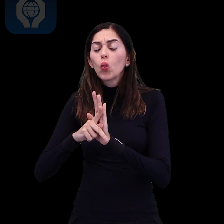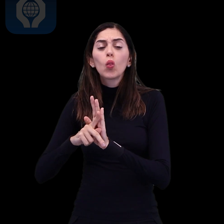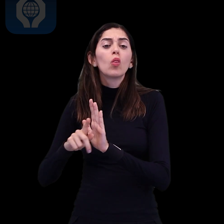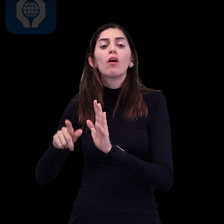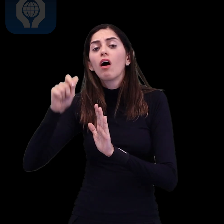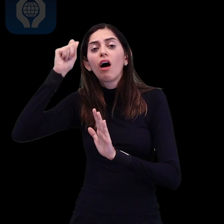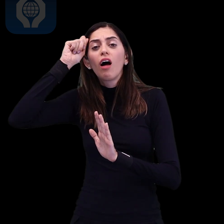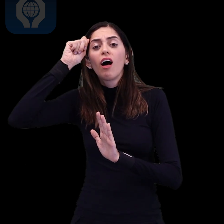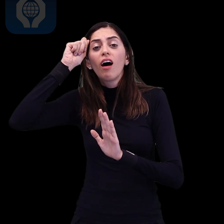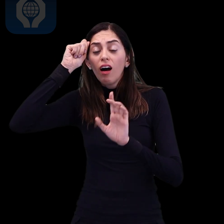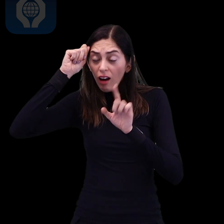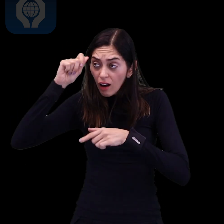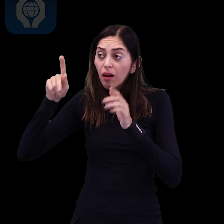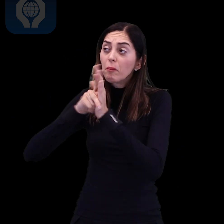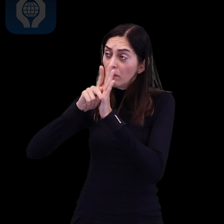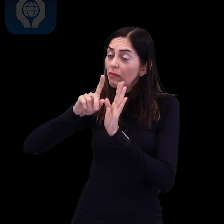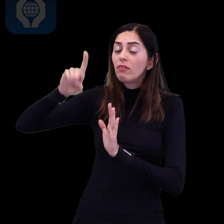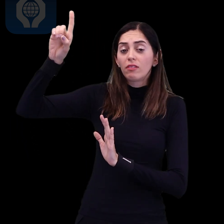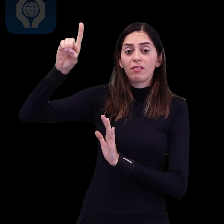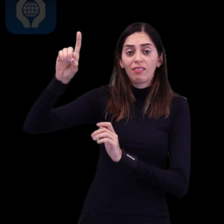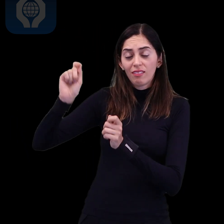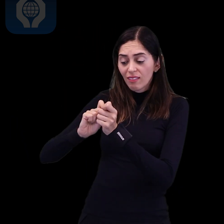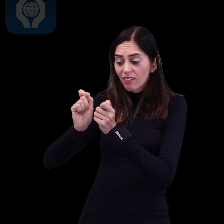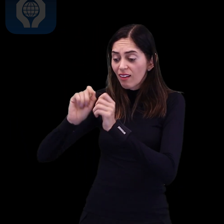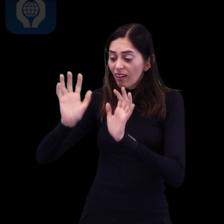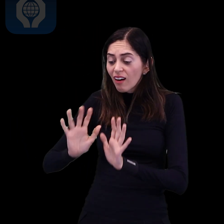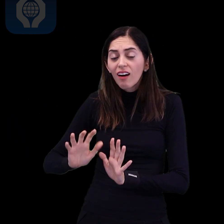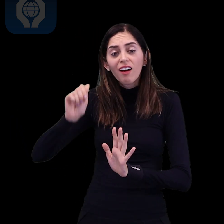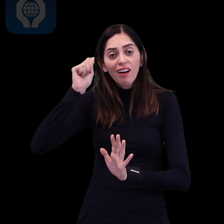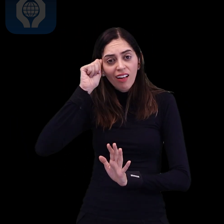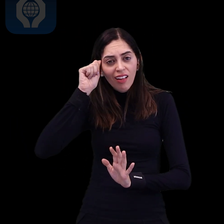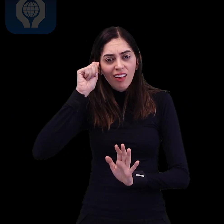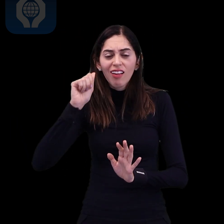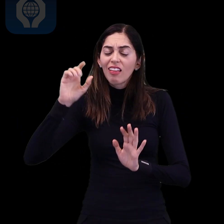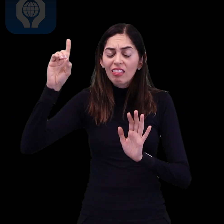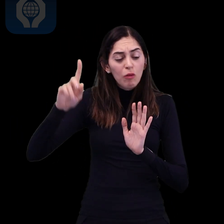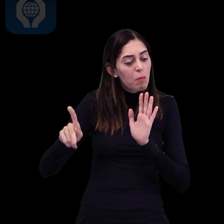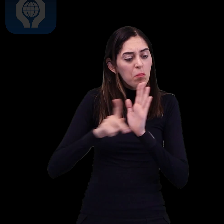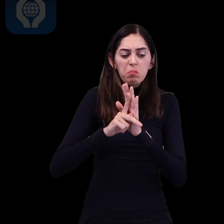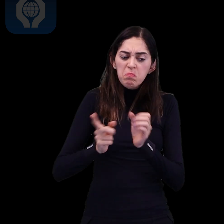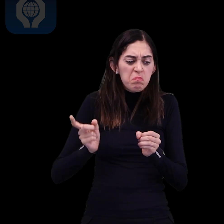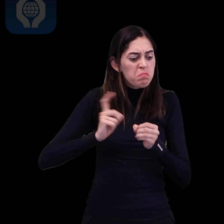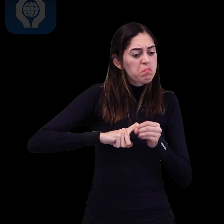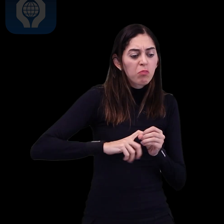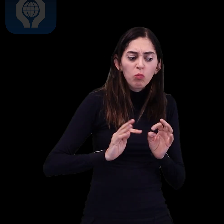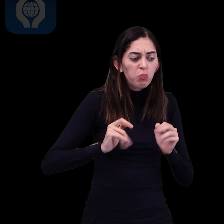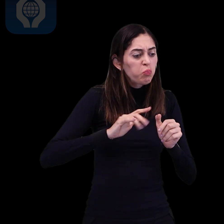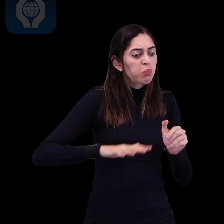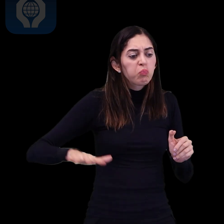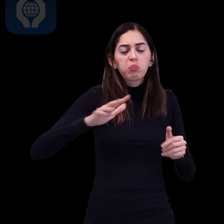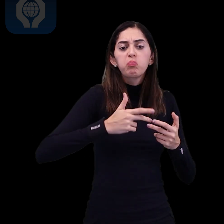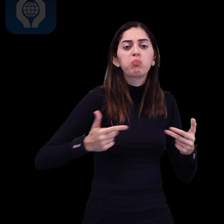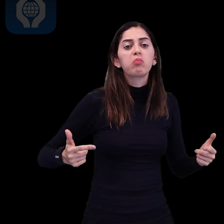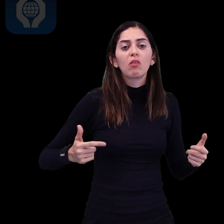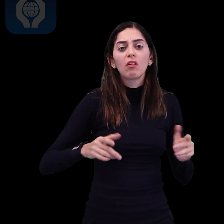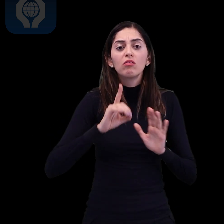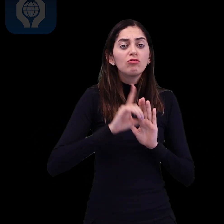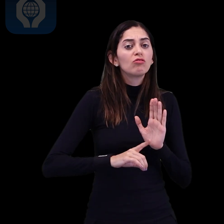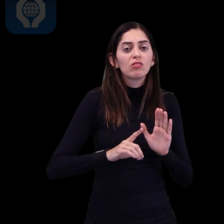Adão? Era Deus, porque ele o fez. Deus é o dono de todas as coisas. Ele tem o direito de fazer o que quiser conosco